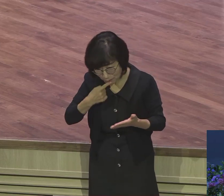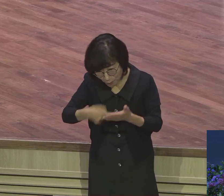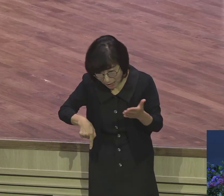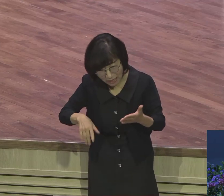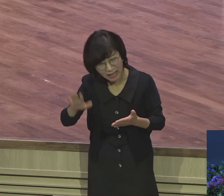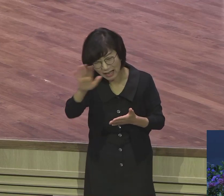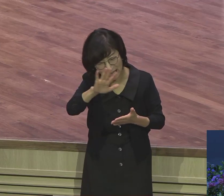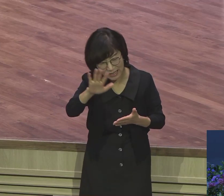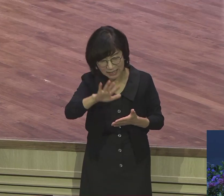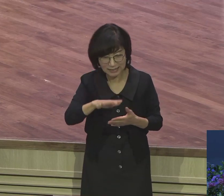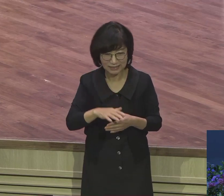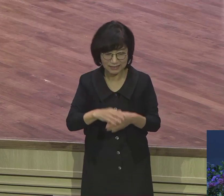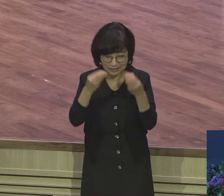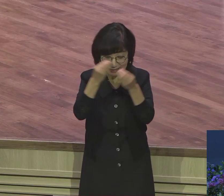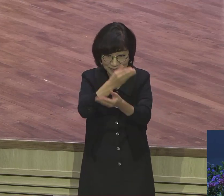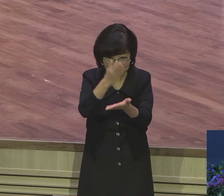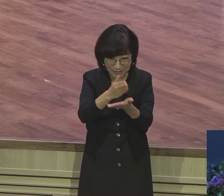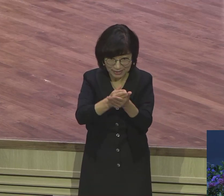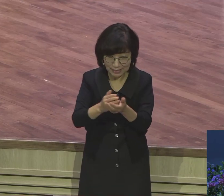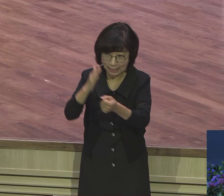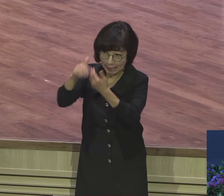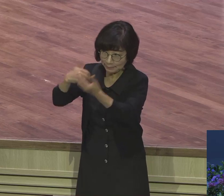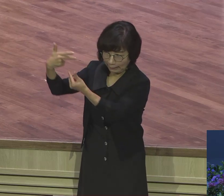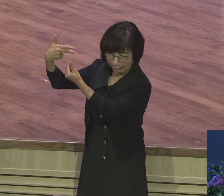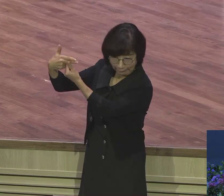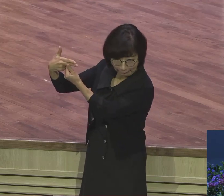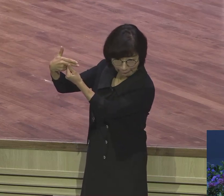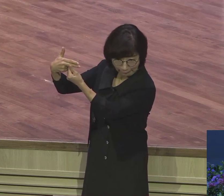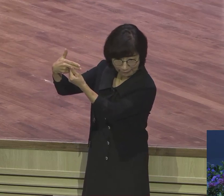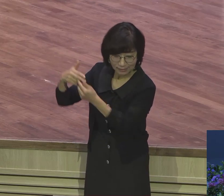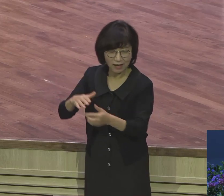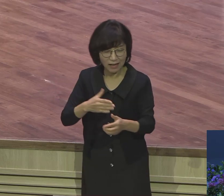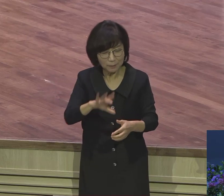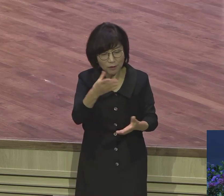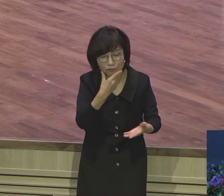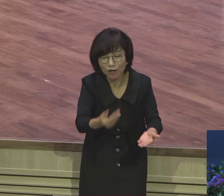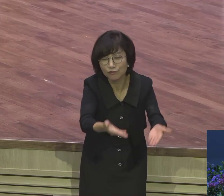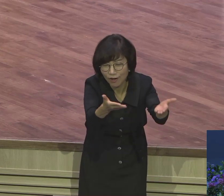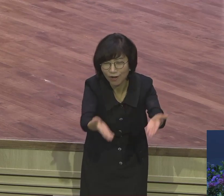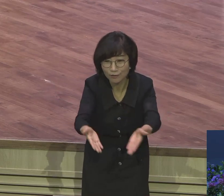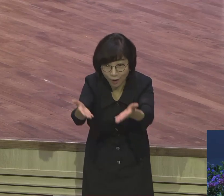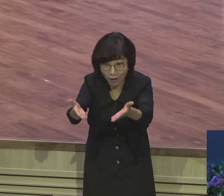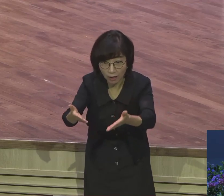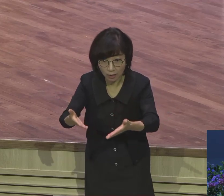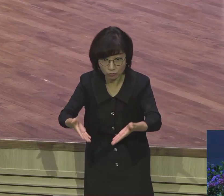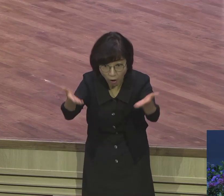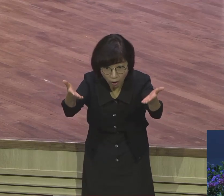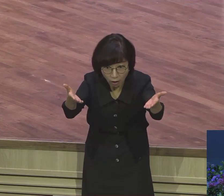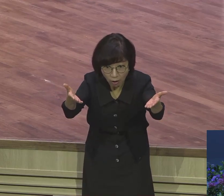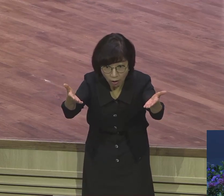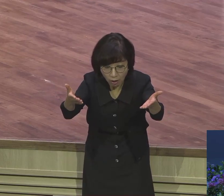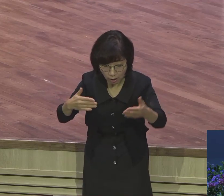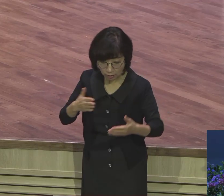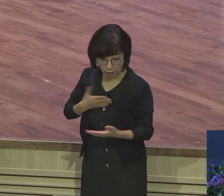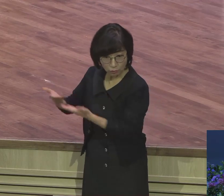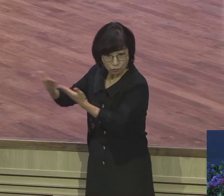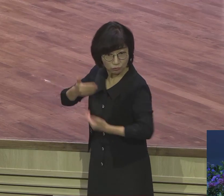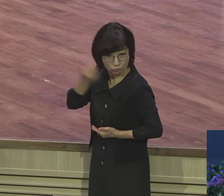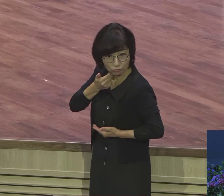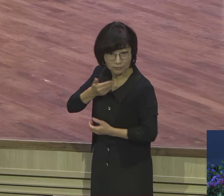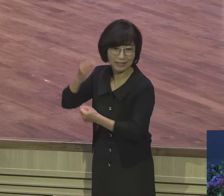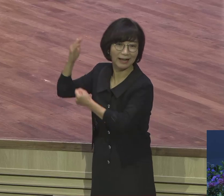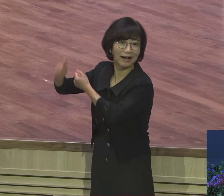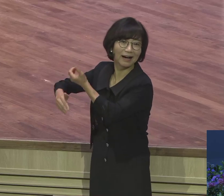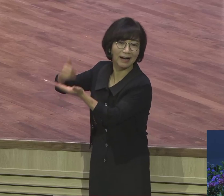여러분 계산이 하나님 믿고 하는 계산은 달라요. 주라 그리하면 내가 내게 누르고 안겨주리라